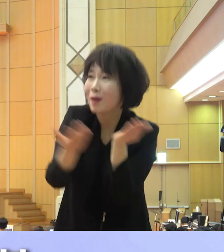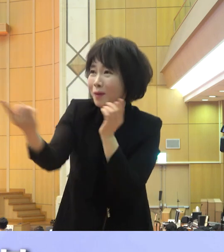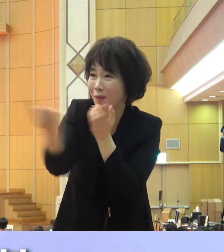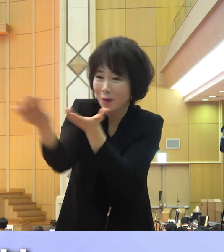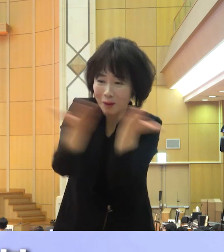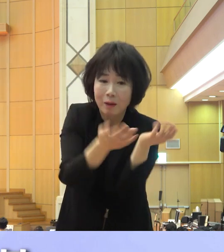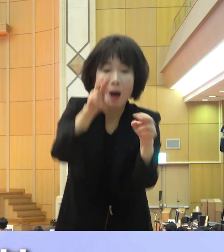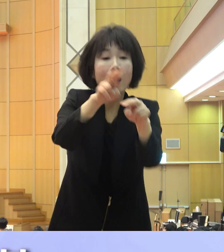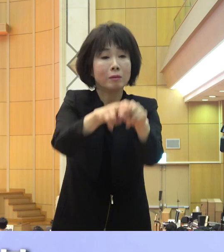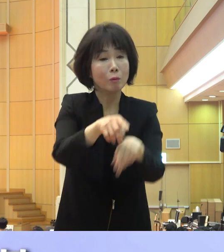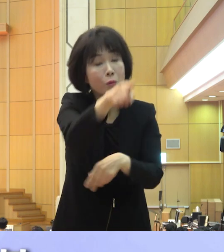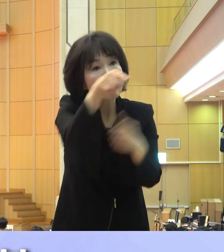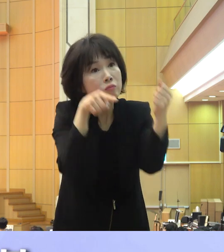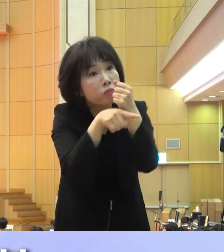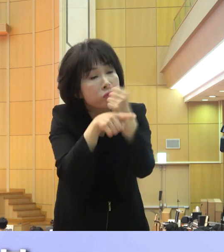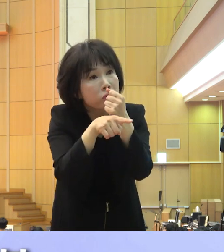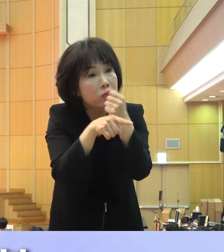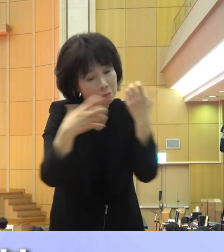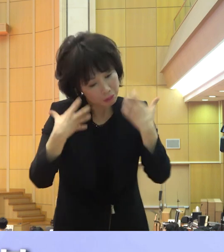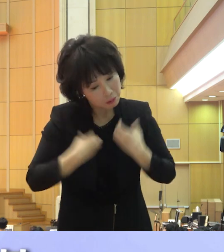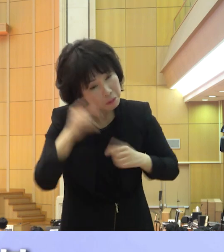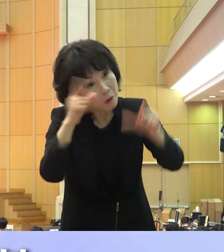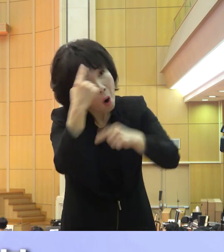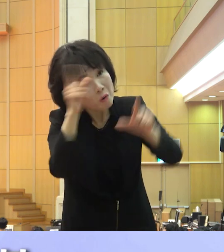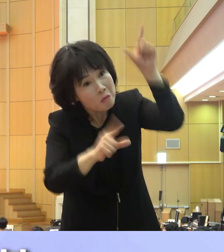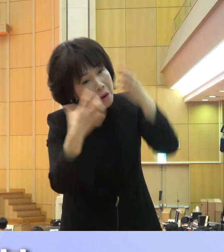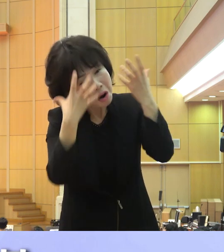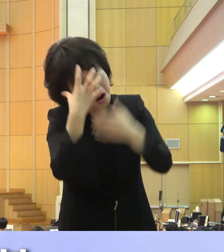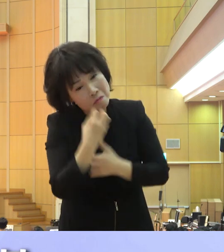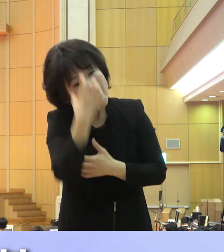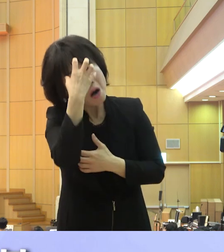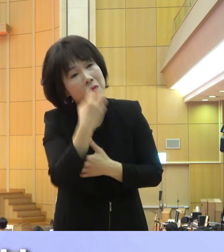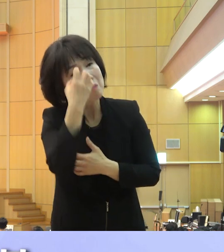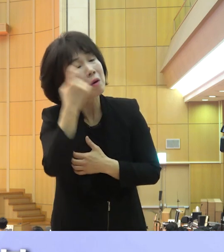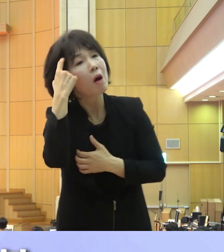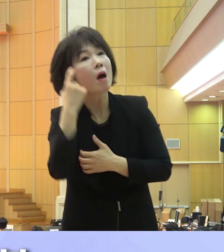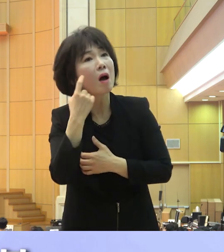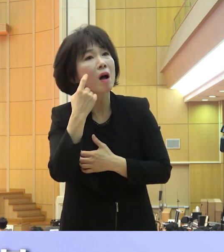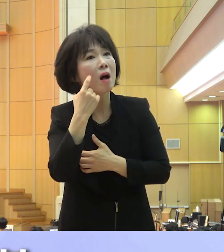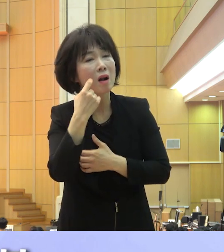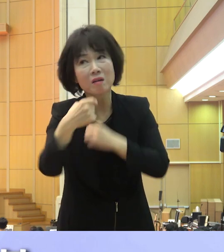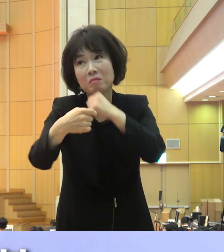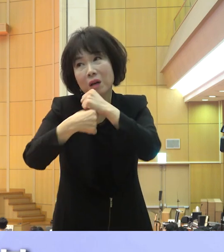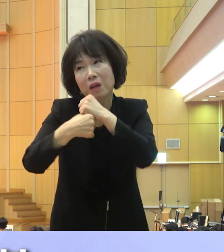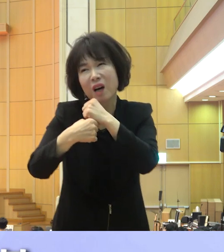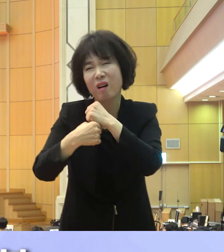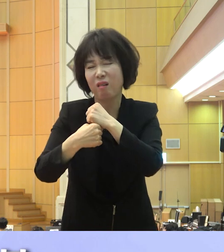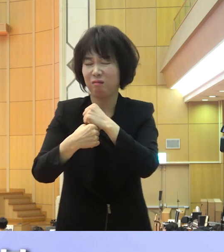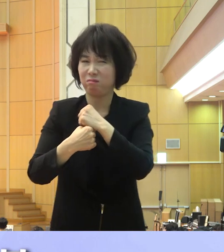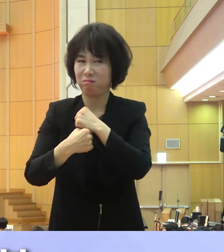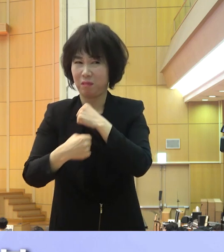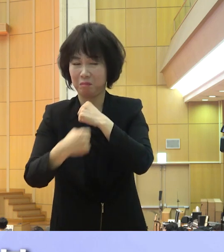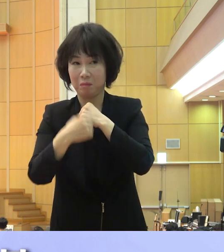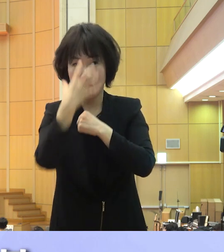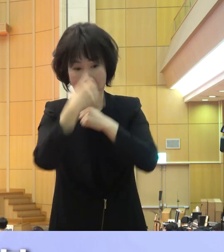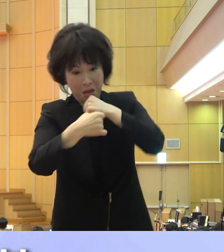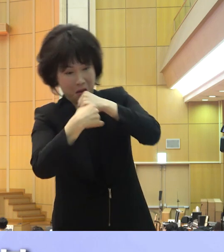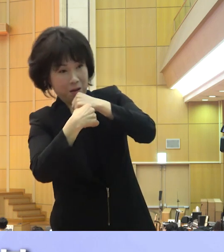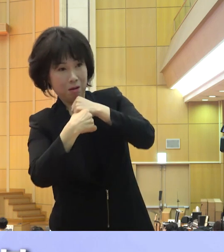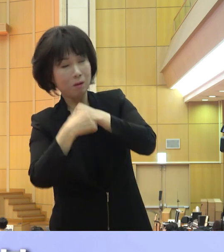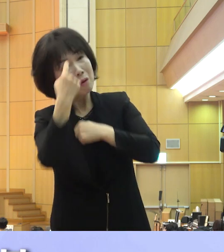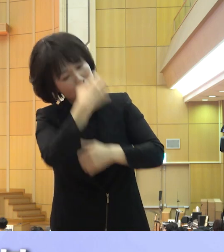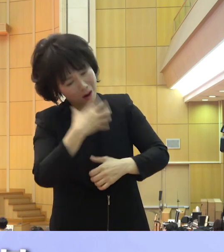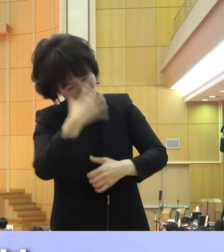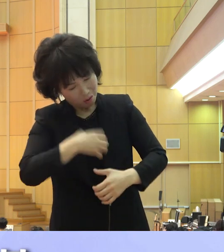너 왜 그러고 있냐? 뭐 때문에 그렇게 근심이 많으냐?